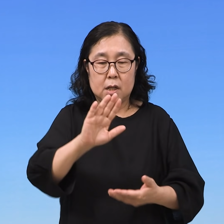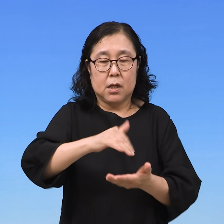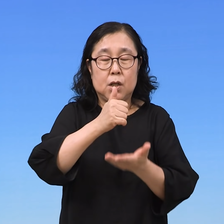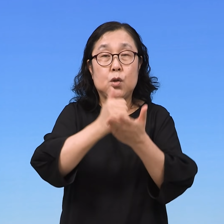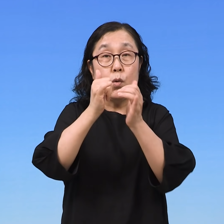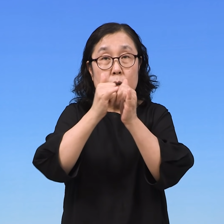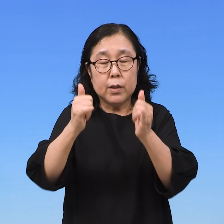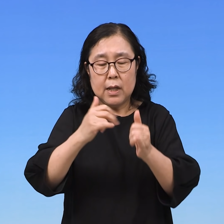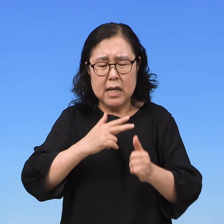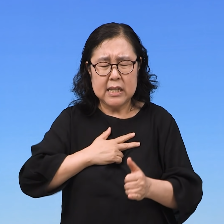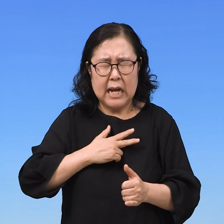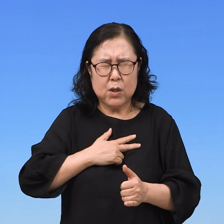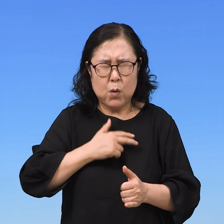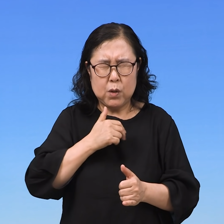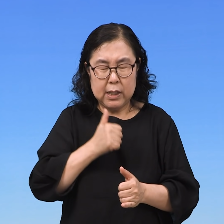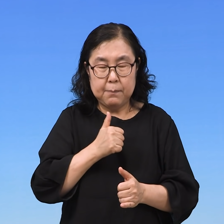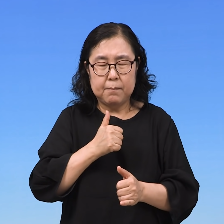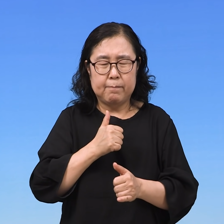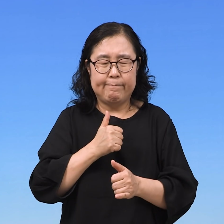그리스도인으로서의 자존심입니다.